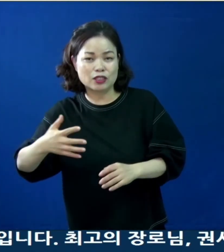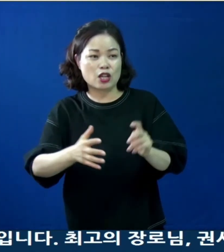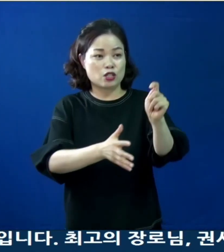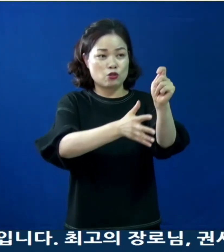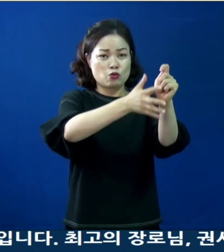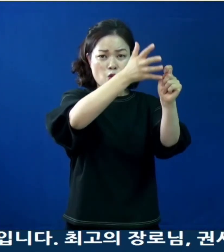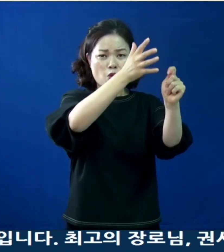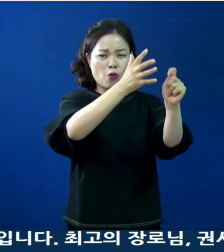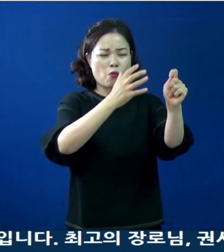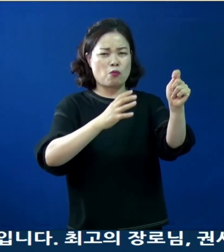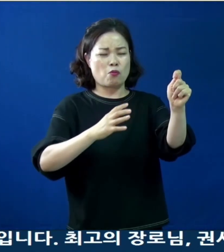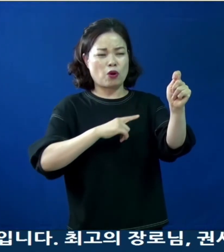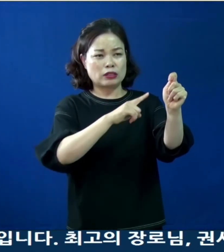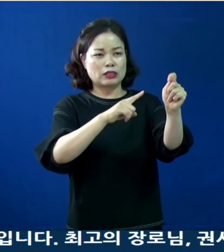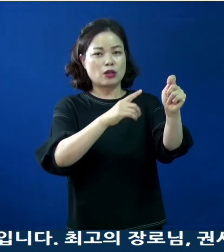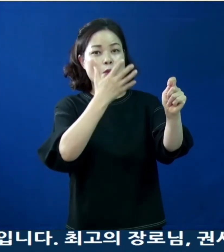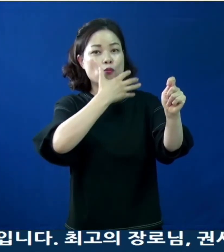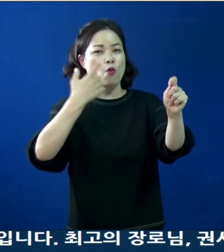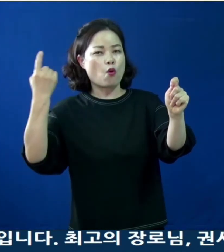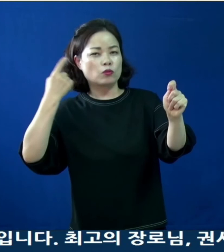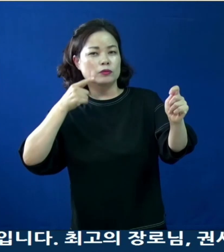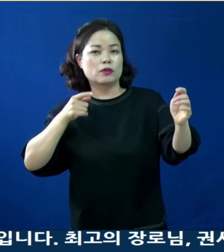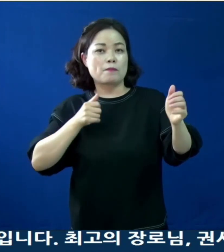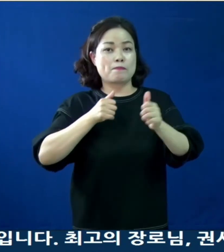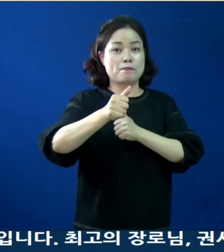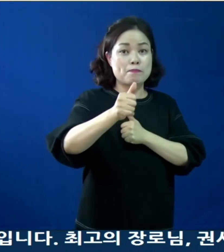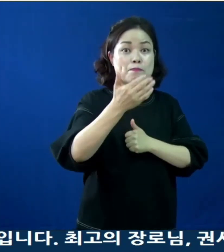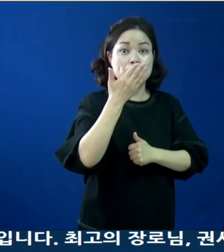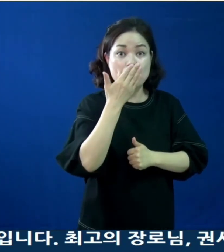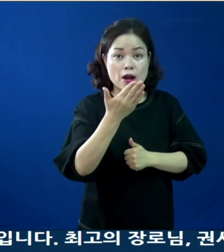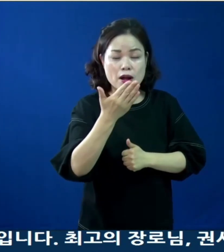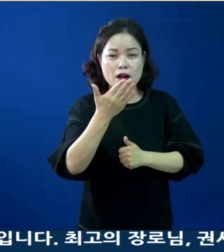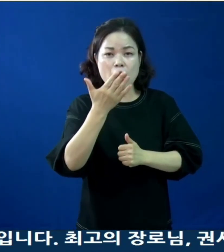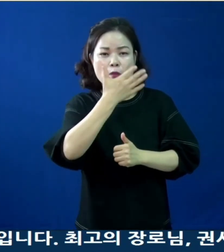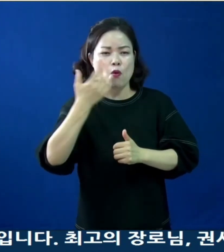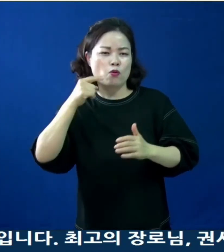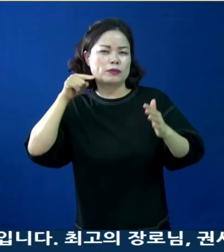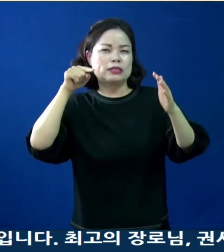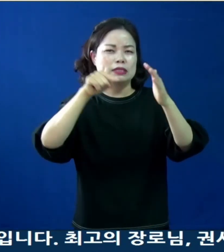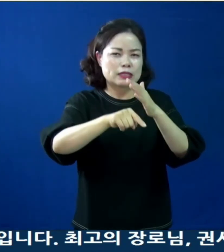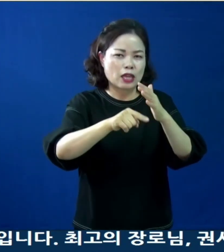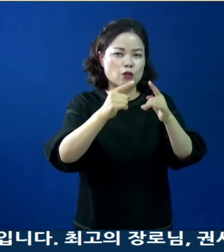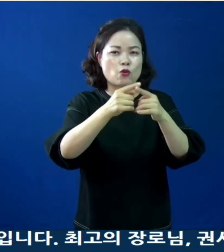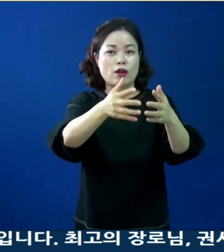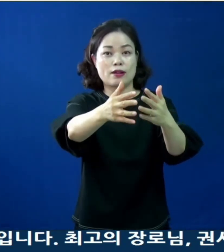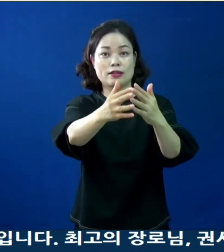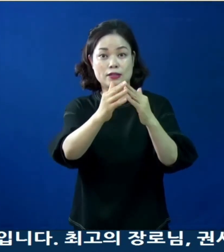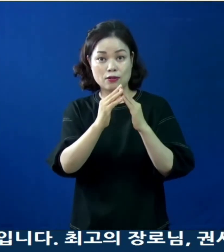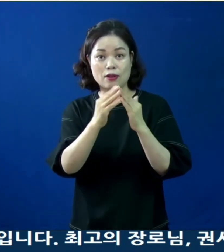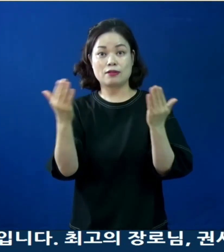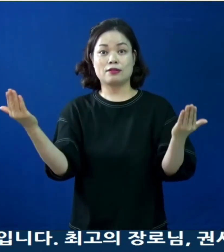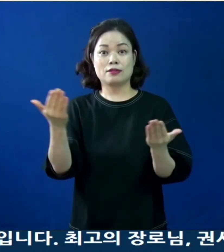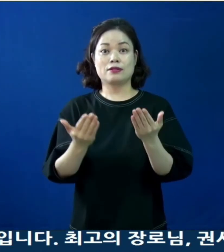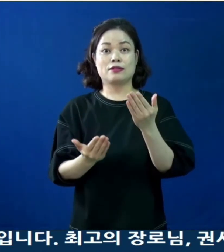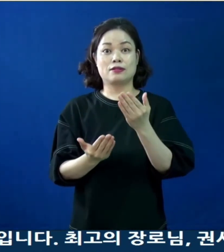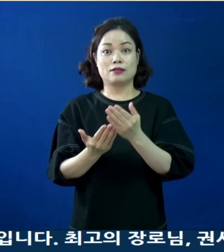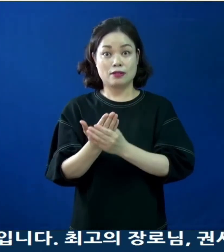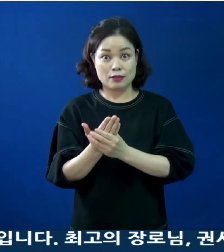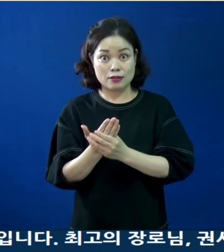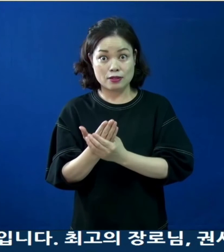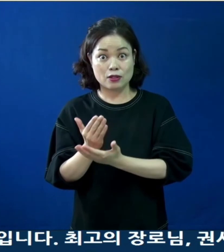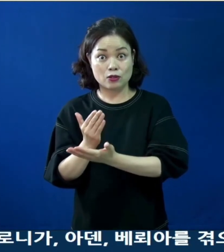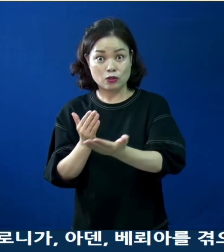고린도를 복음으로 뚫을 수 있는, 복음이 진입되고 교회가 세워진 역사가 일어난 겁니다.